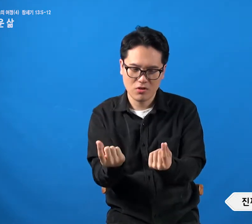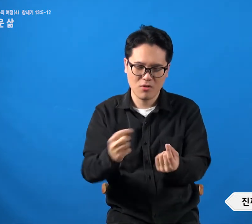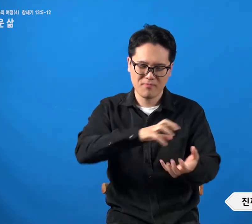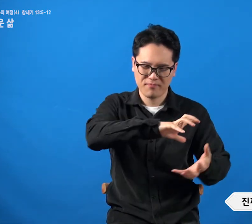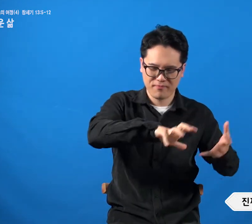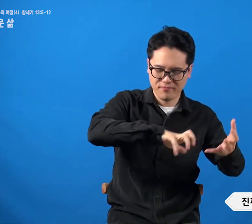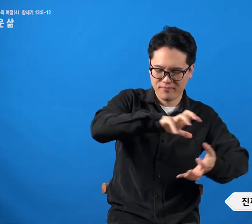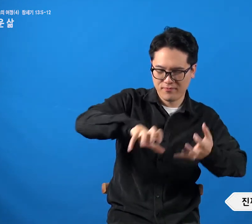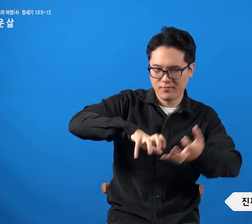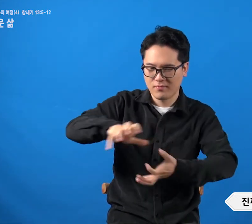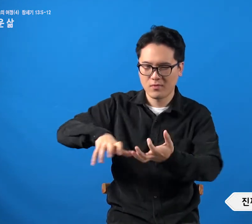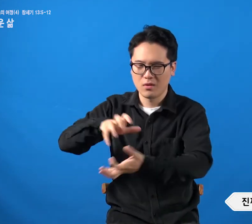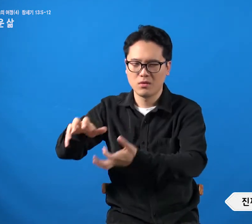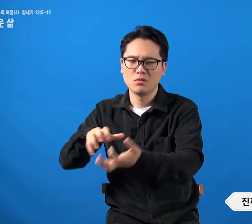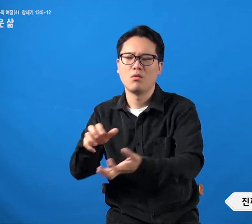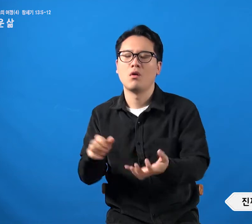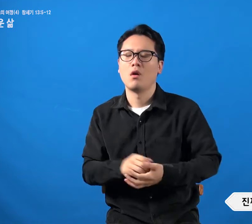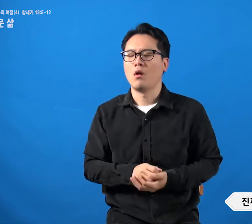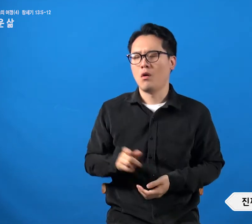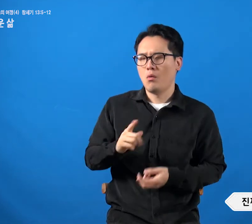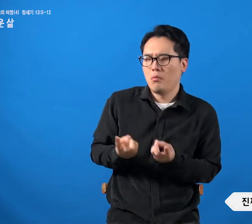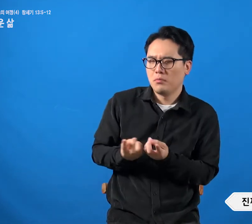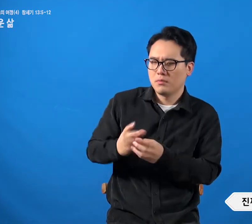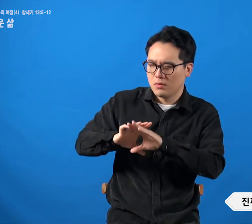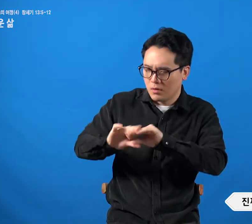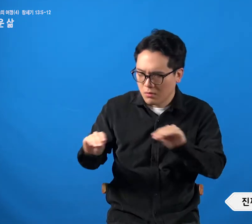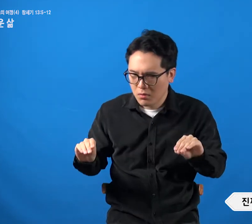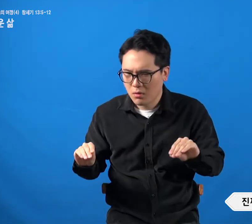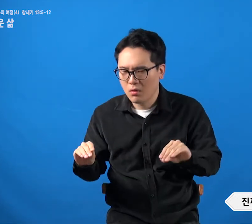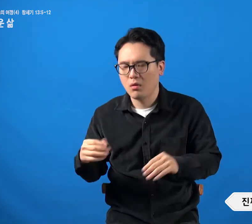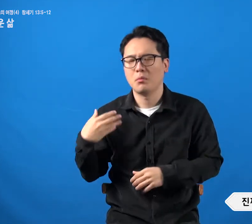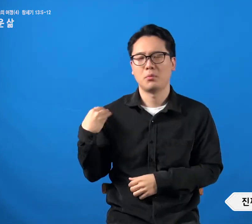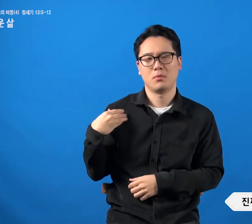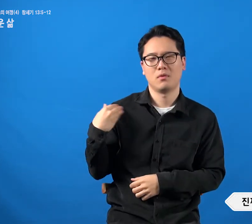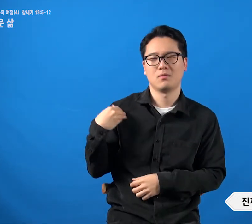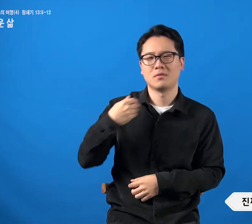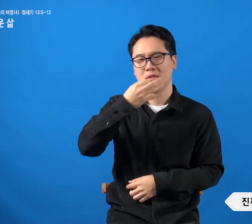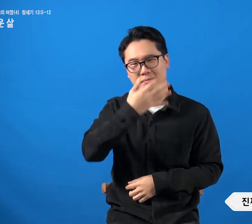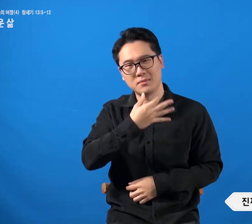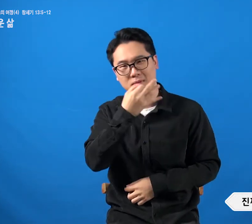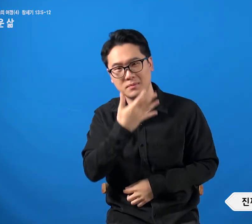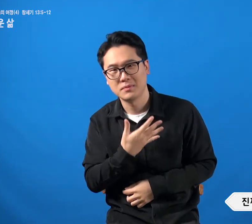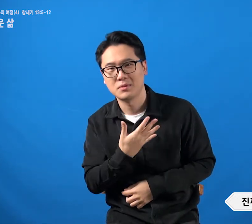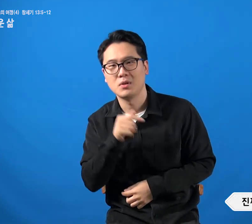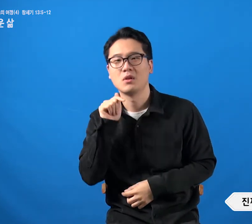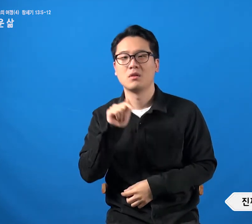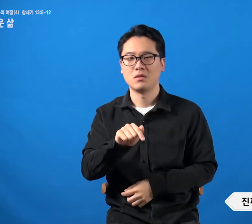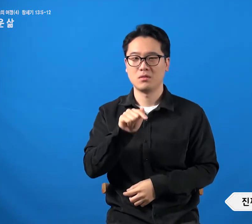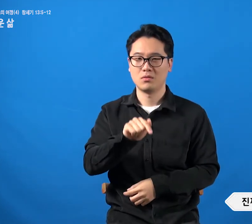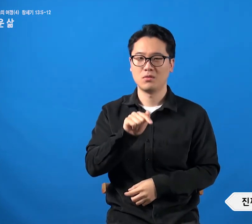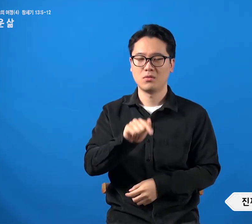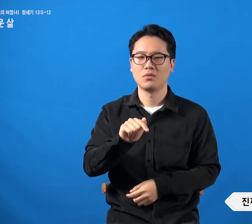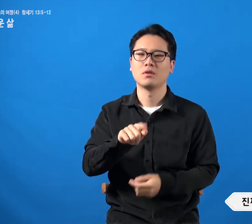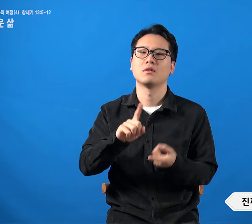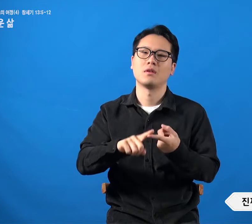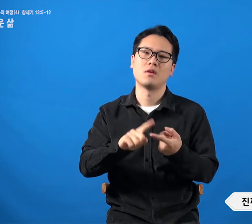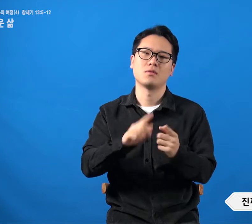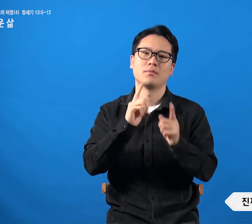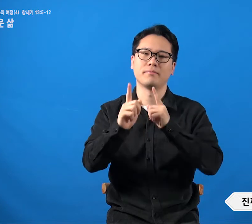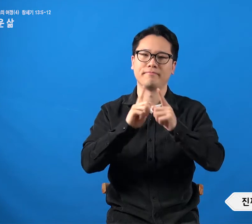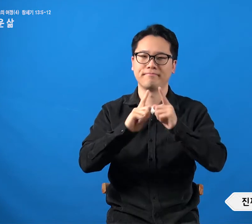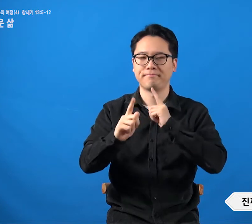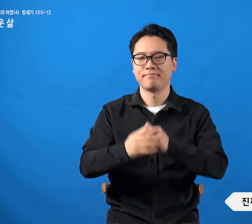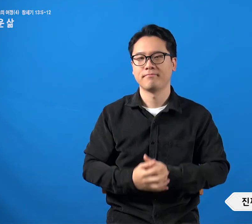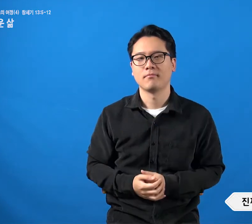줄 몰라 힘들어하는 관계의 문제, 그 분쟁과 그 긴장을